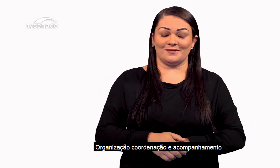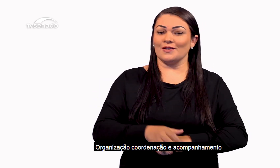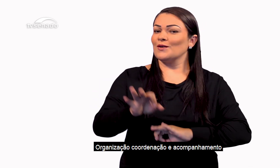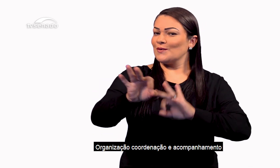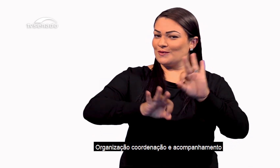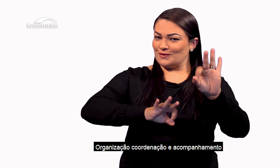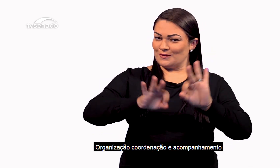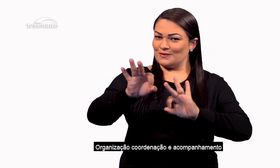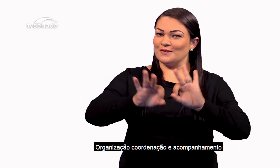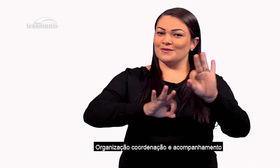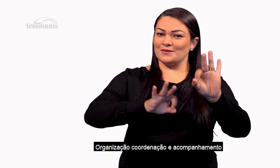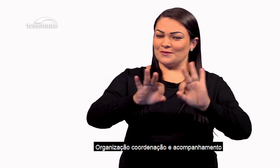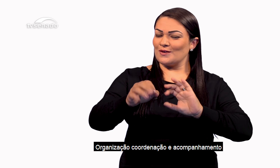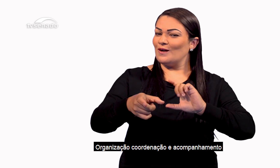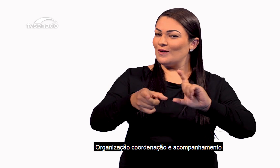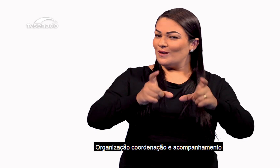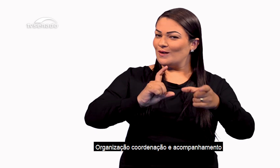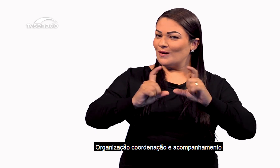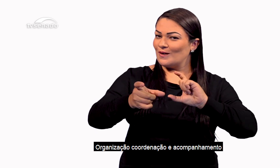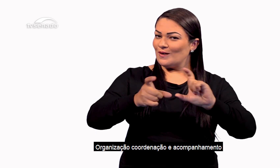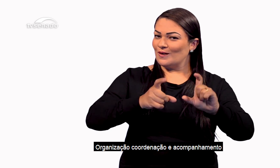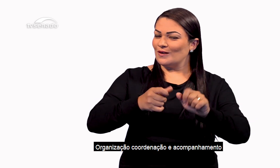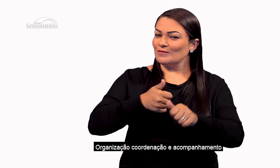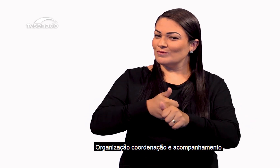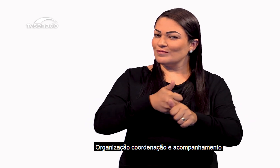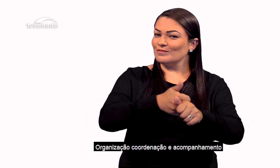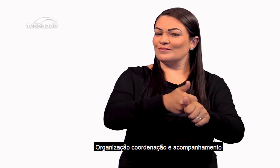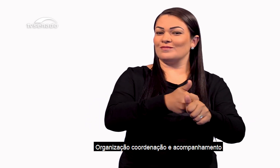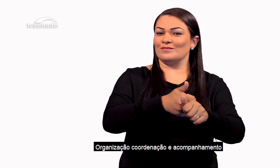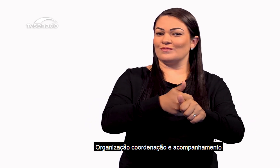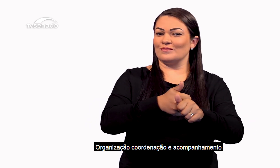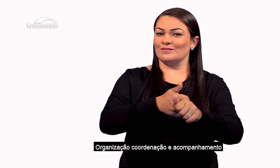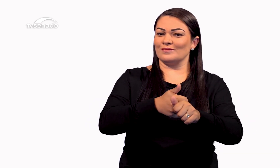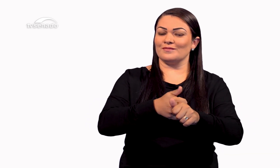a organização coordenação e acompanhamento